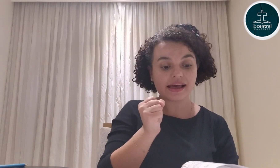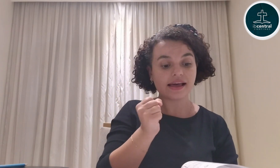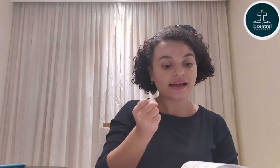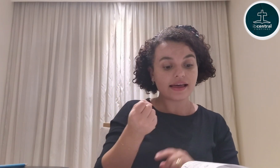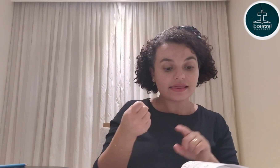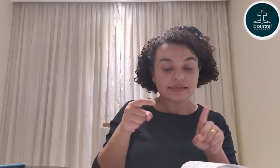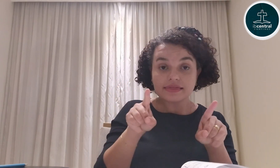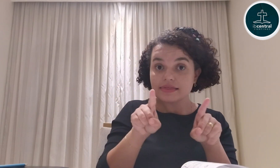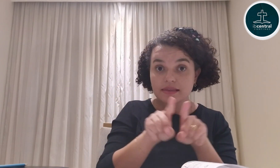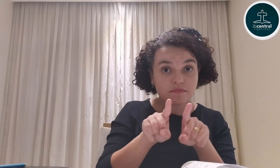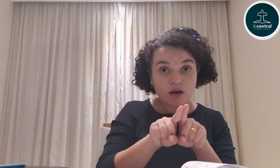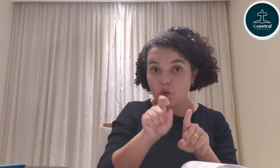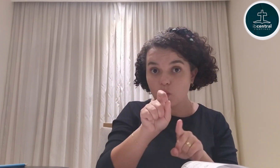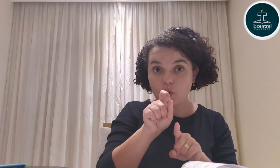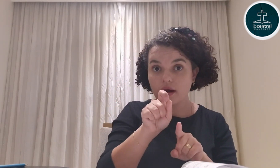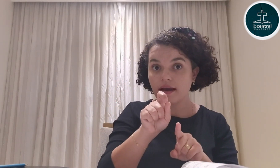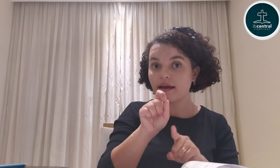cruz que iria acontecer.